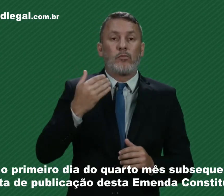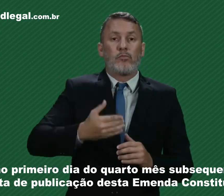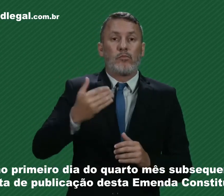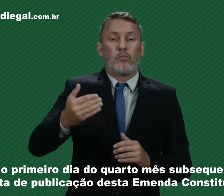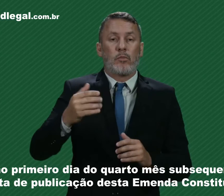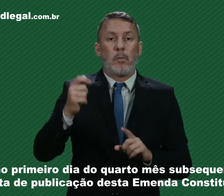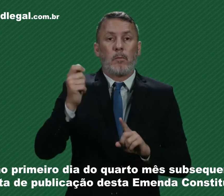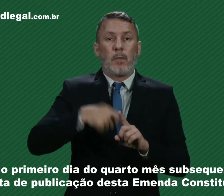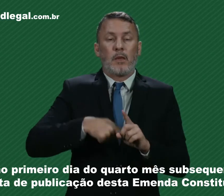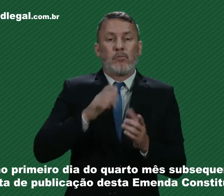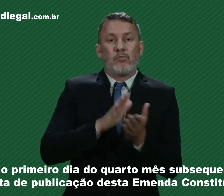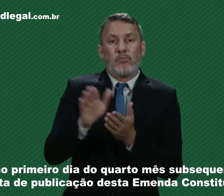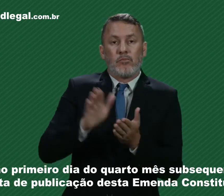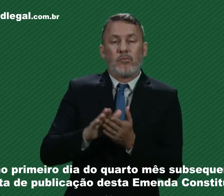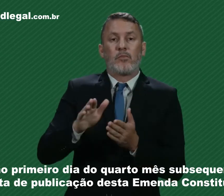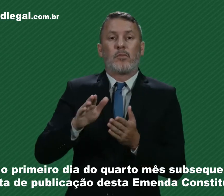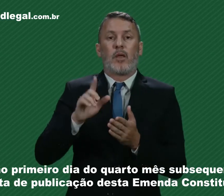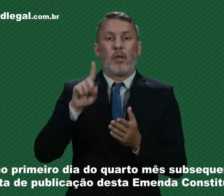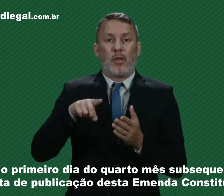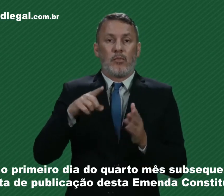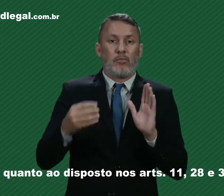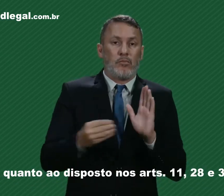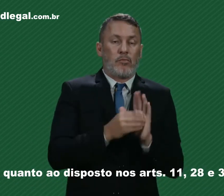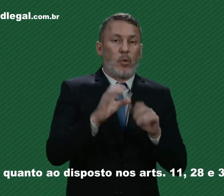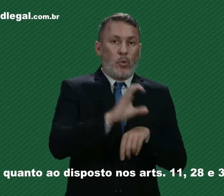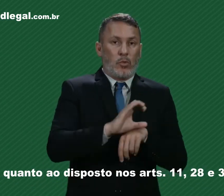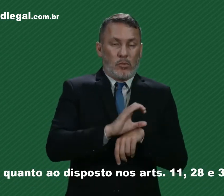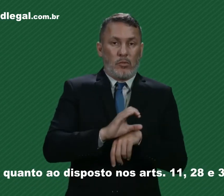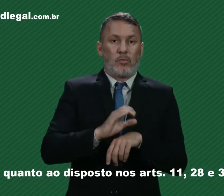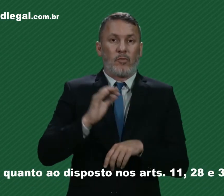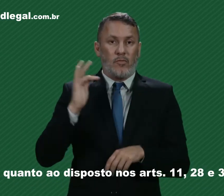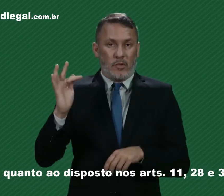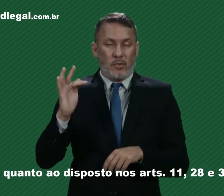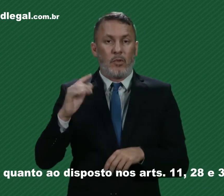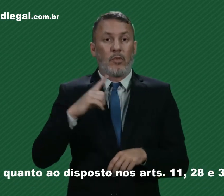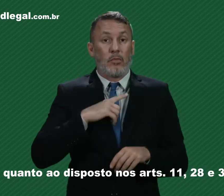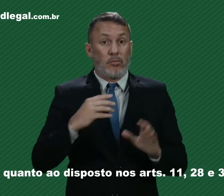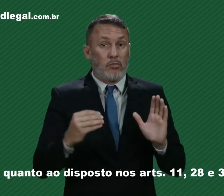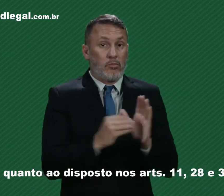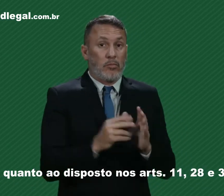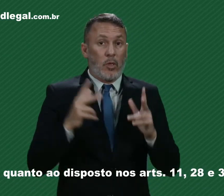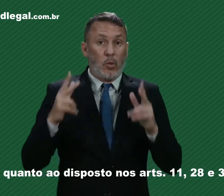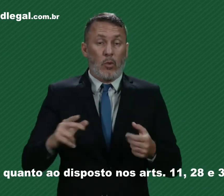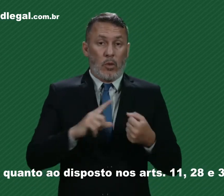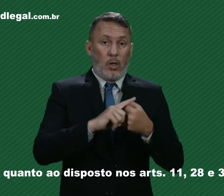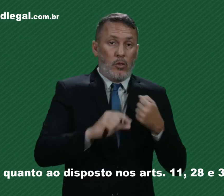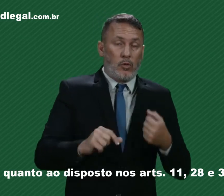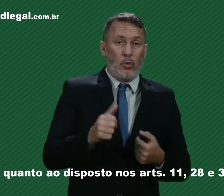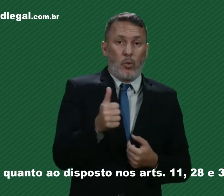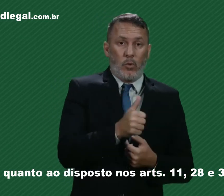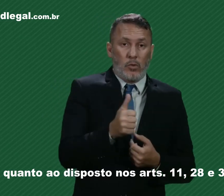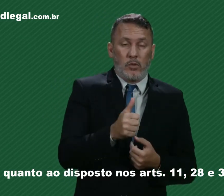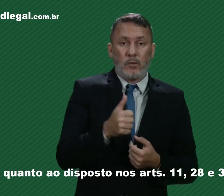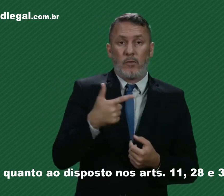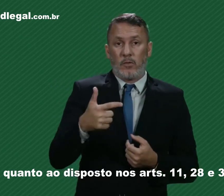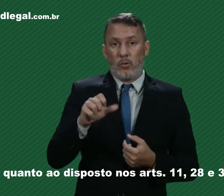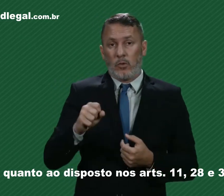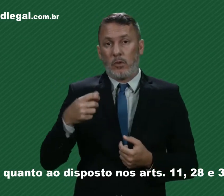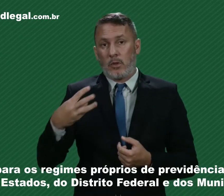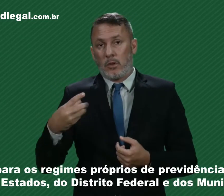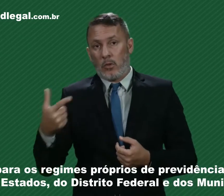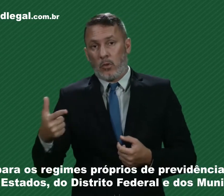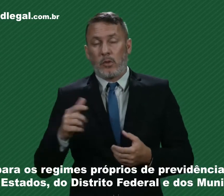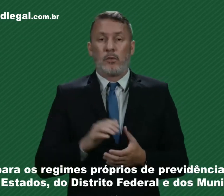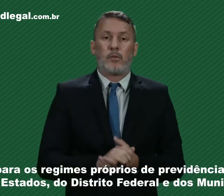data de publicação desta emenda constitucional, quanto ao disposto nos artigos 11, 28 e